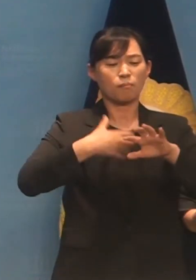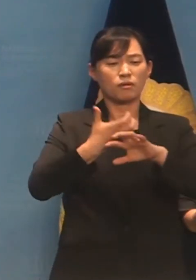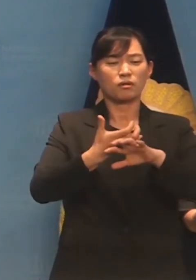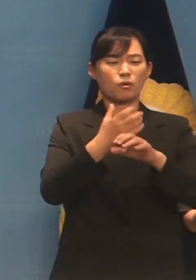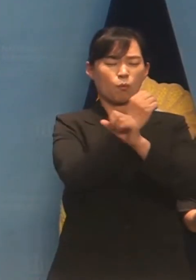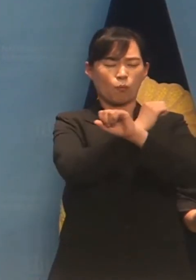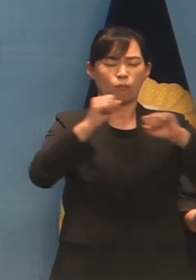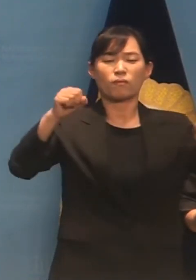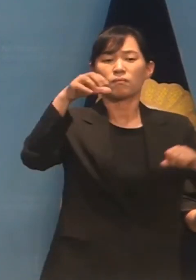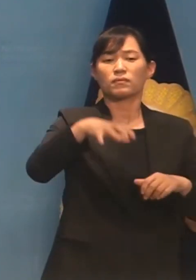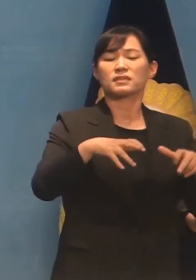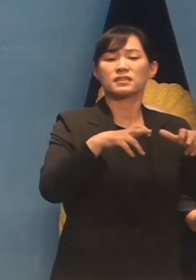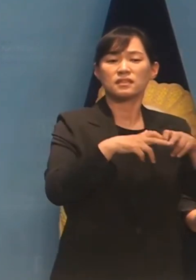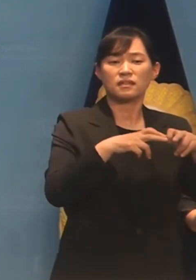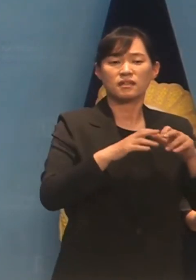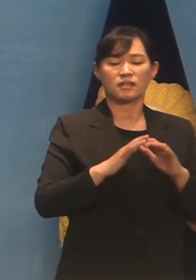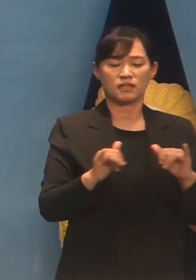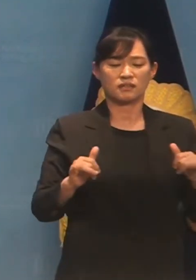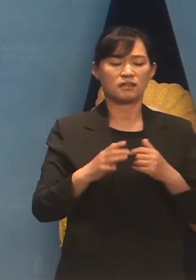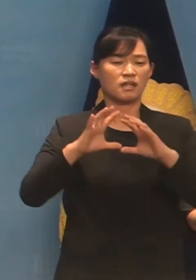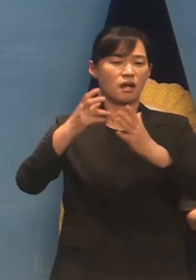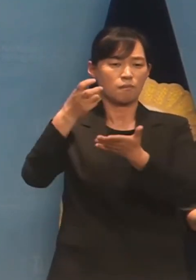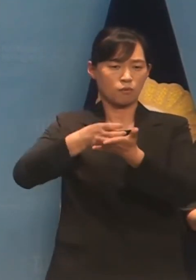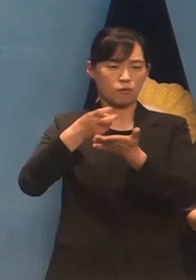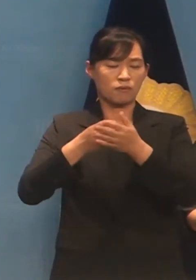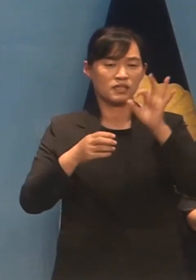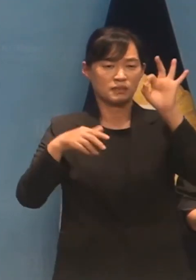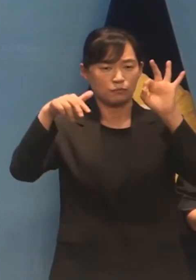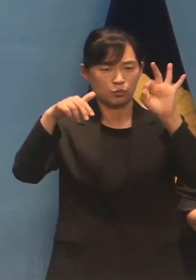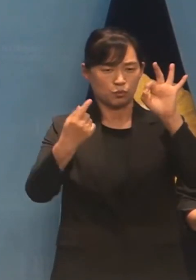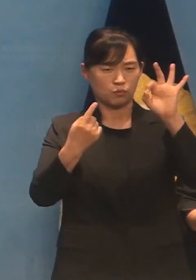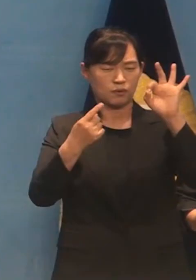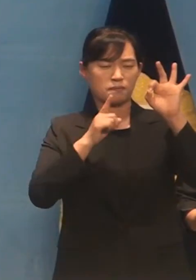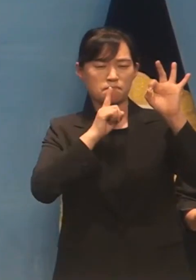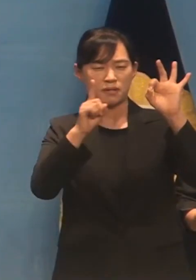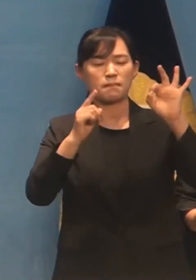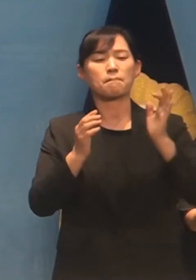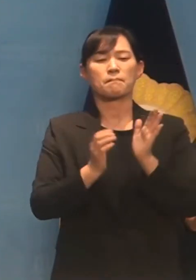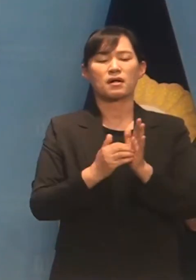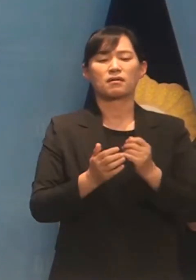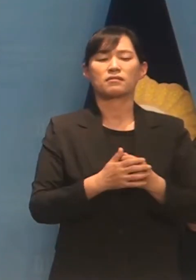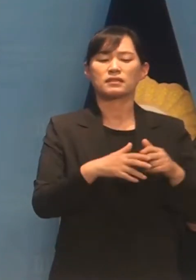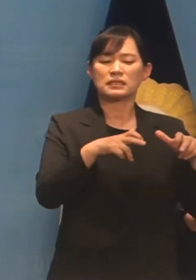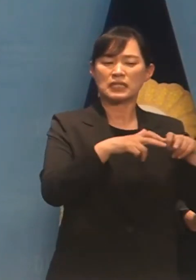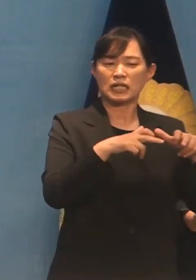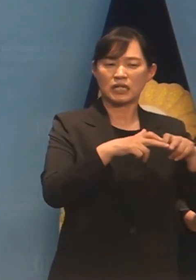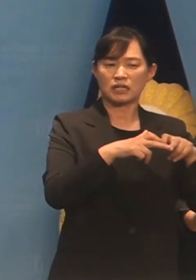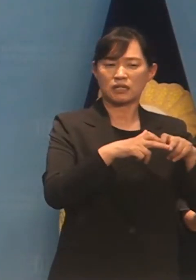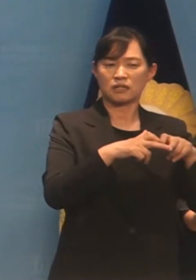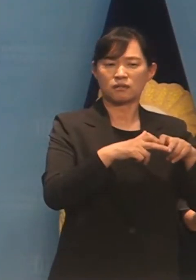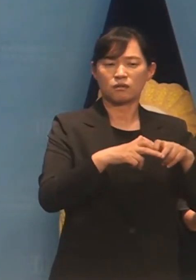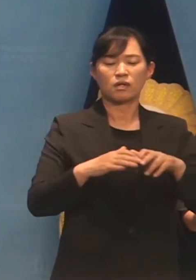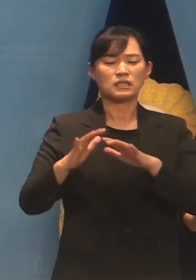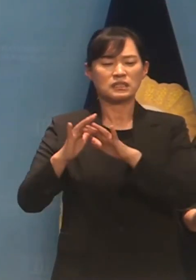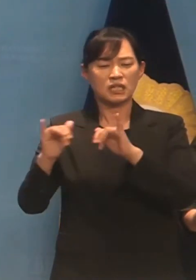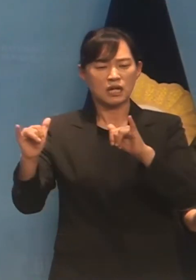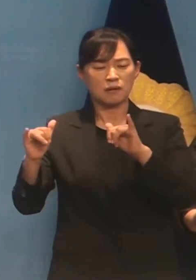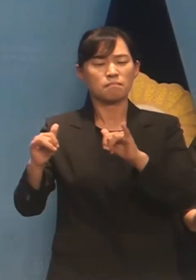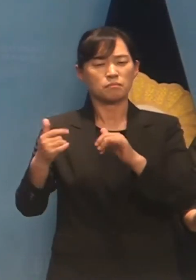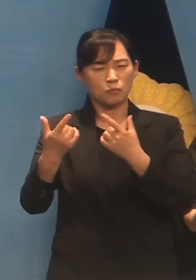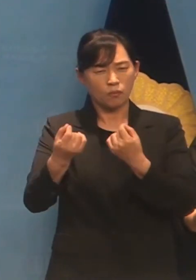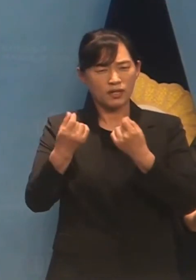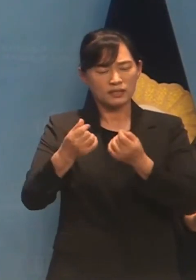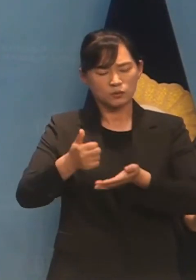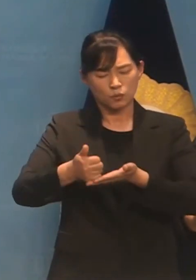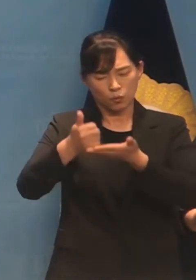광장에서 장애인은 헌법 제10조를 외쳤습니다. 장애인도 인간으로서의 존엄과